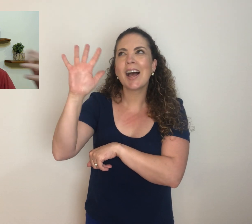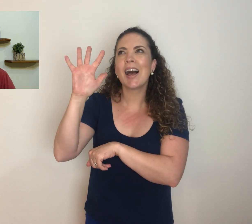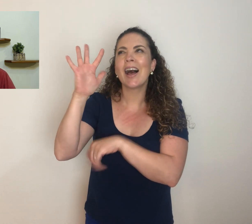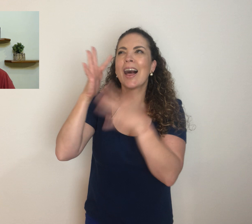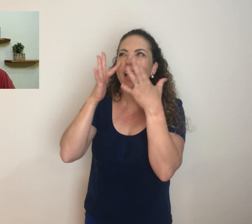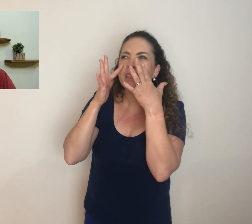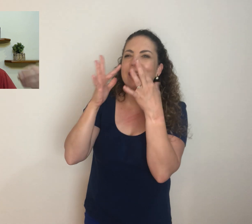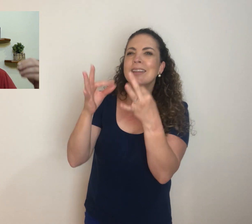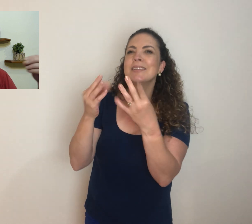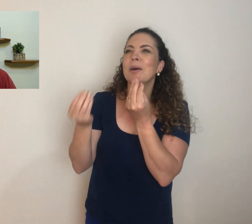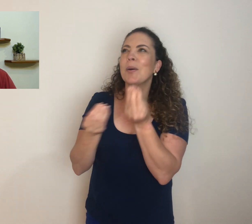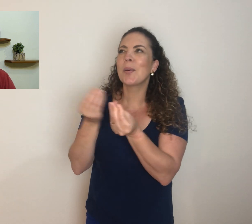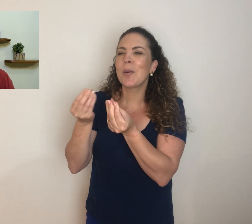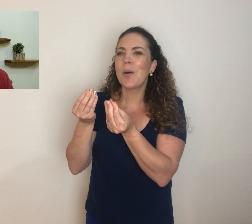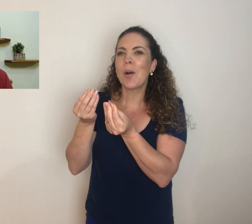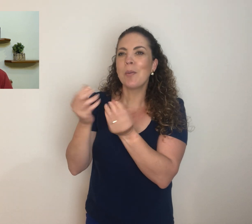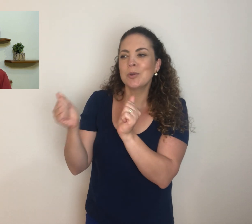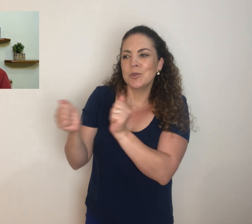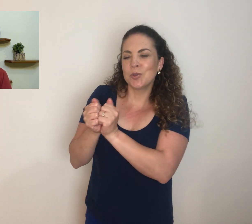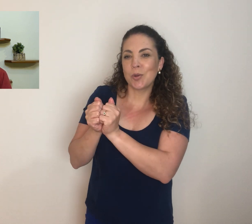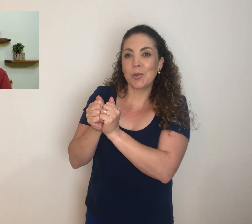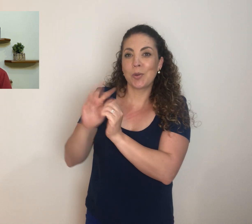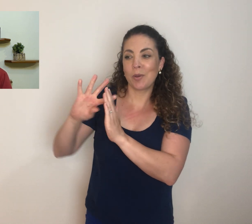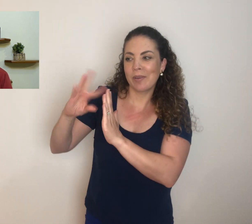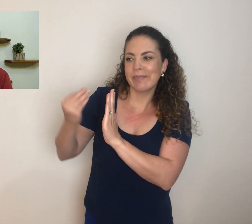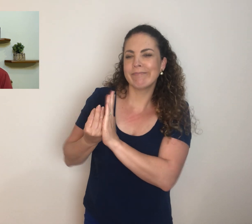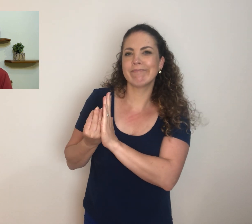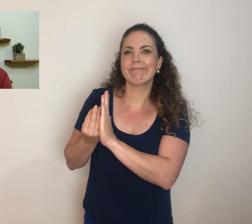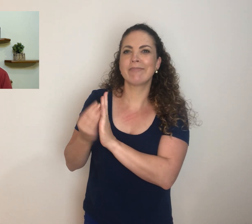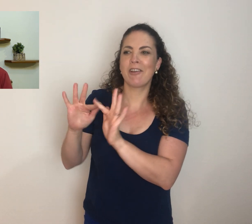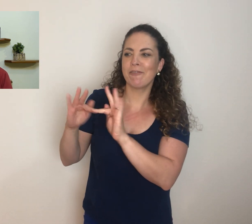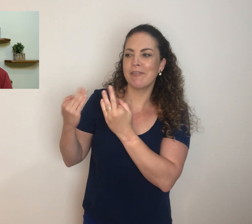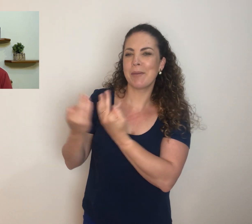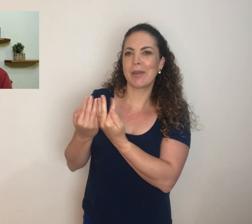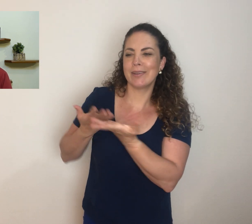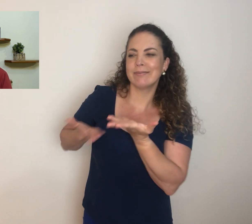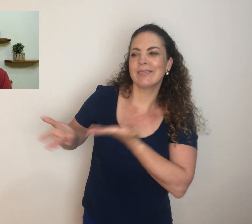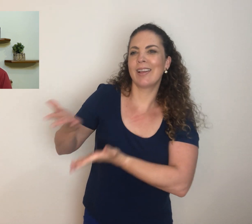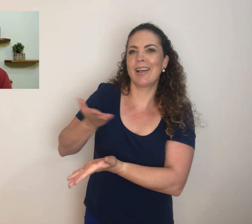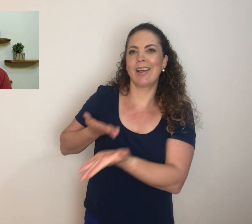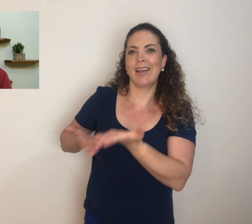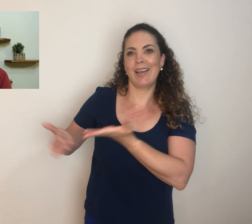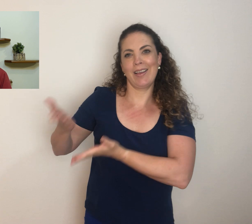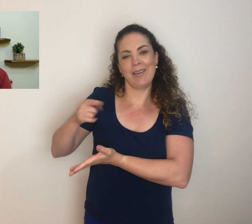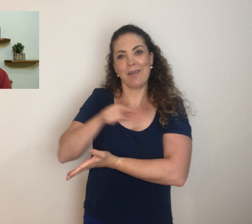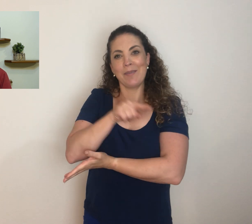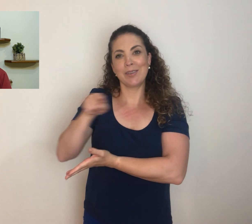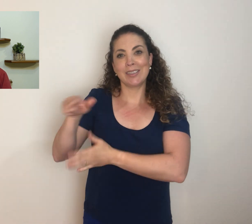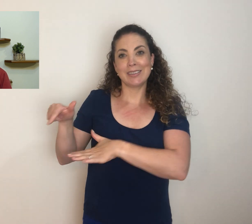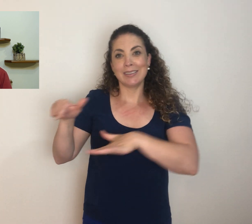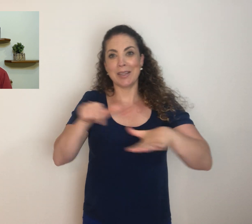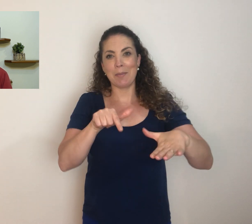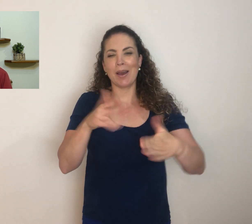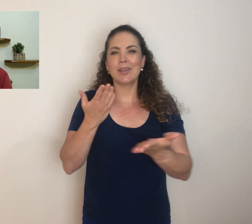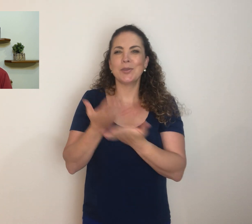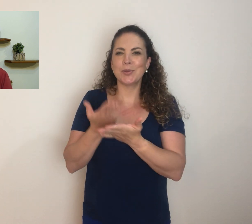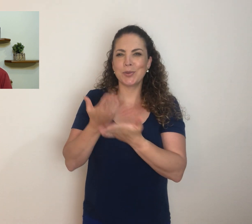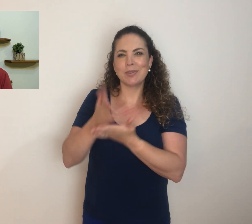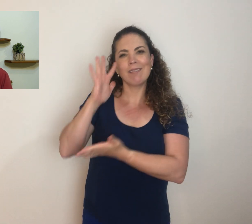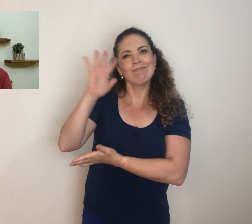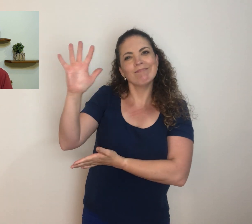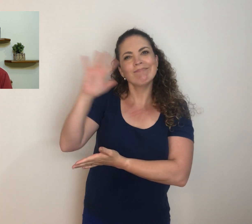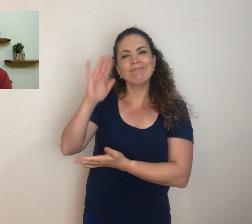em família, nas juntas e ligamentos e na comunhão durante a semana de vocês, viu? Então,